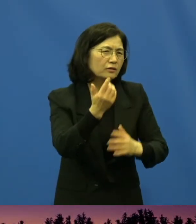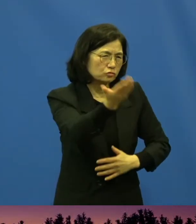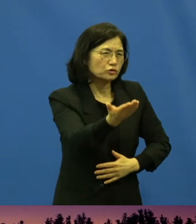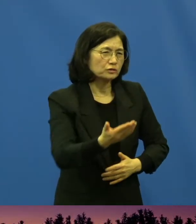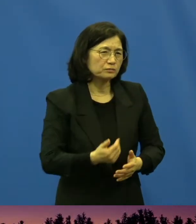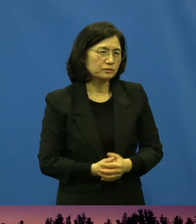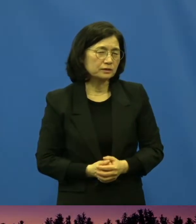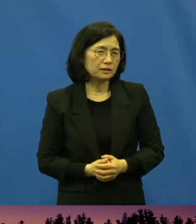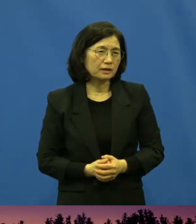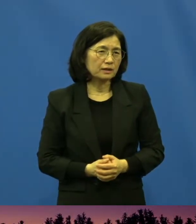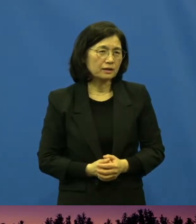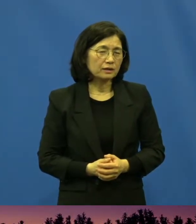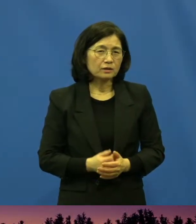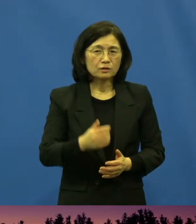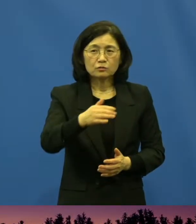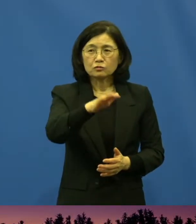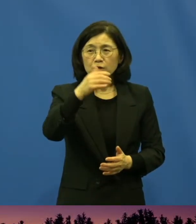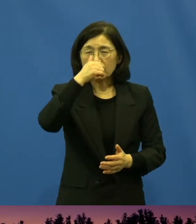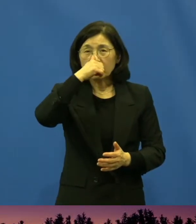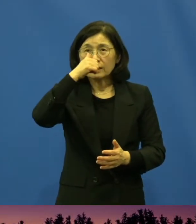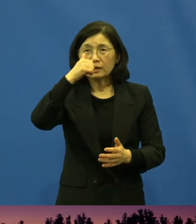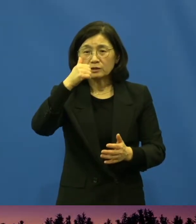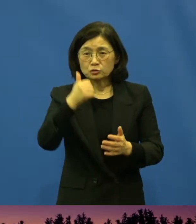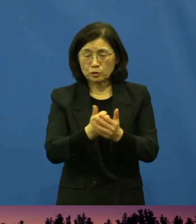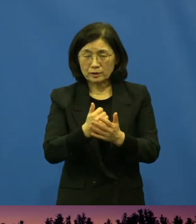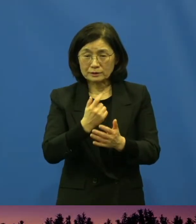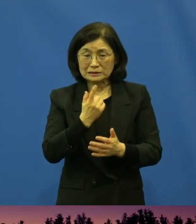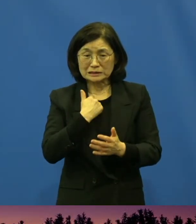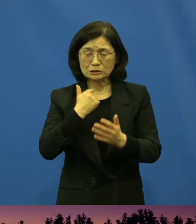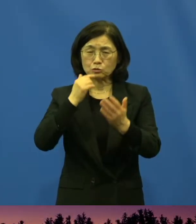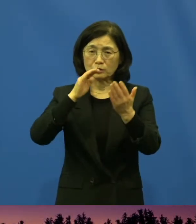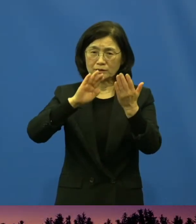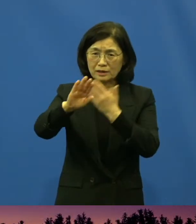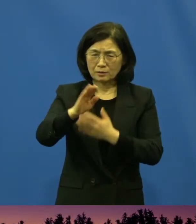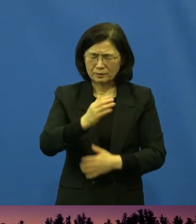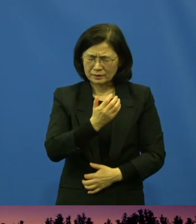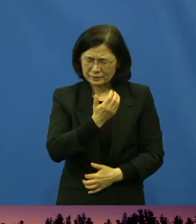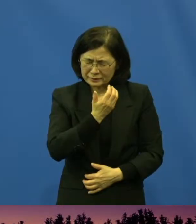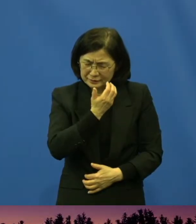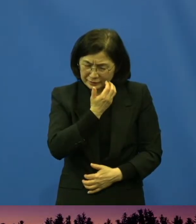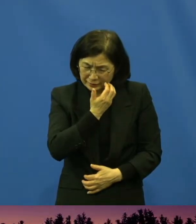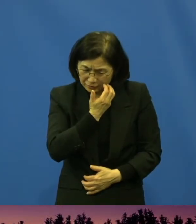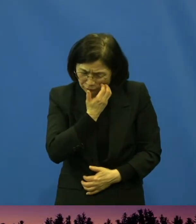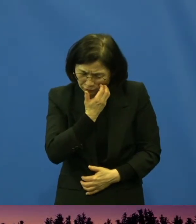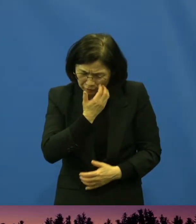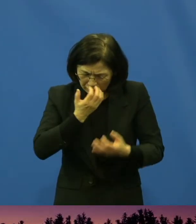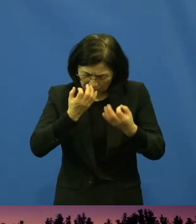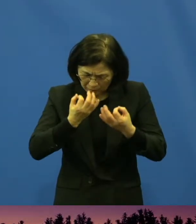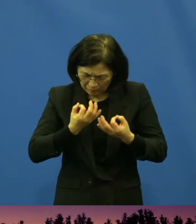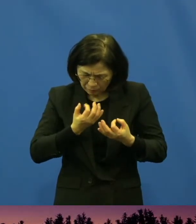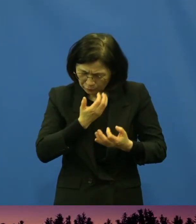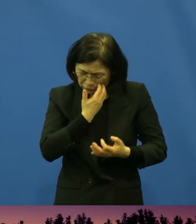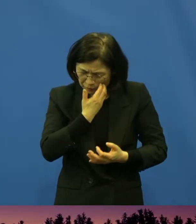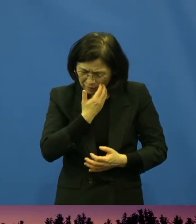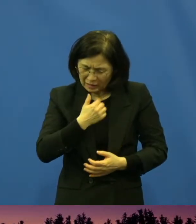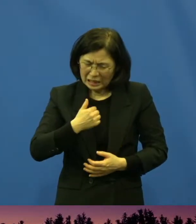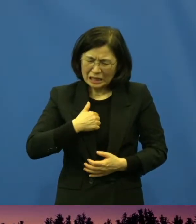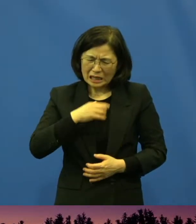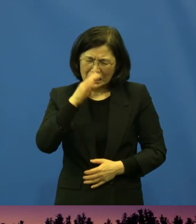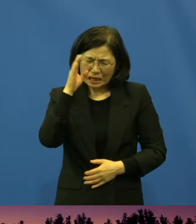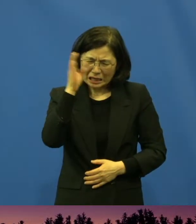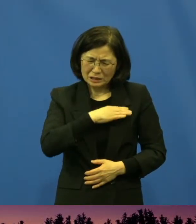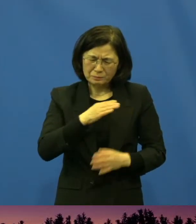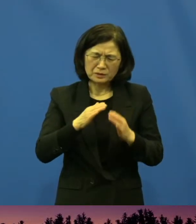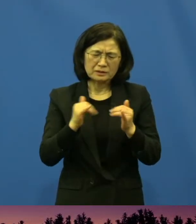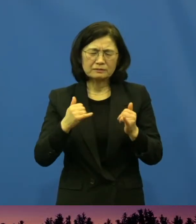우리는 죄를 지을 때 정죄감에 빠지고 수치감에 빠지고 자괴감에 빠지고 나는 형편없는 인간이야, 나는 가능성이 없어, 하나님이